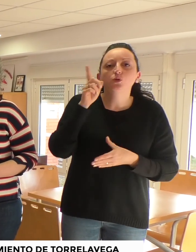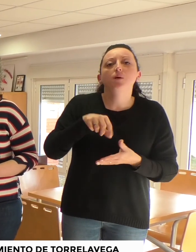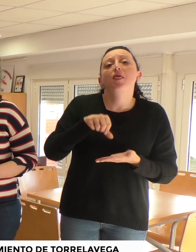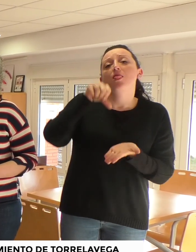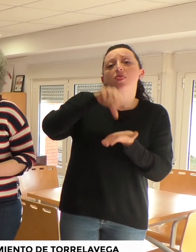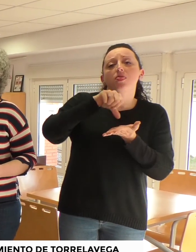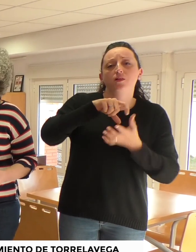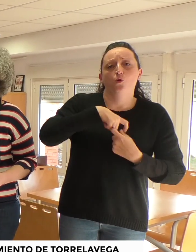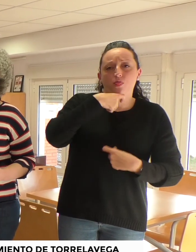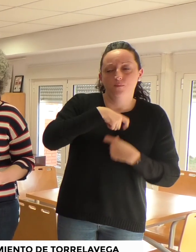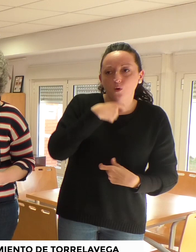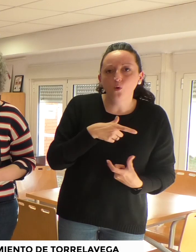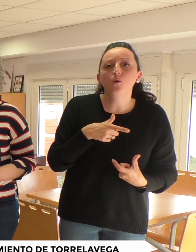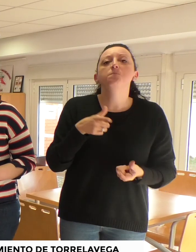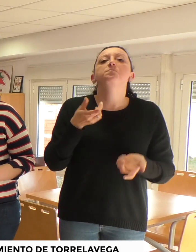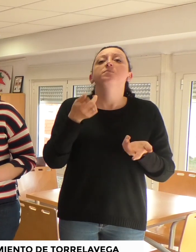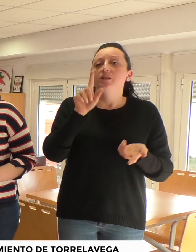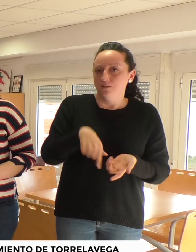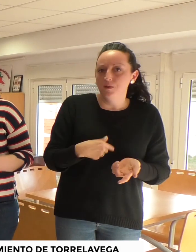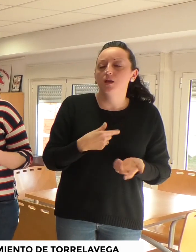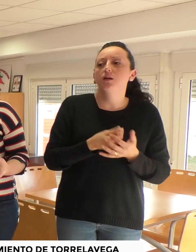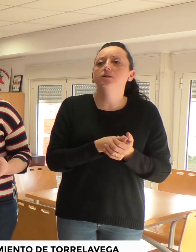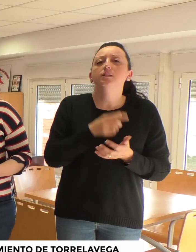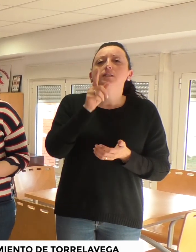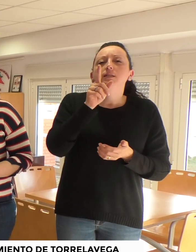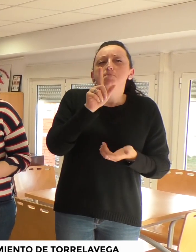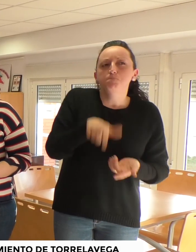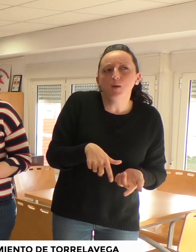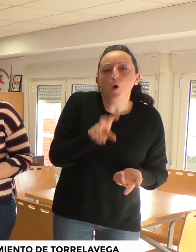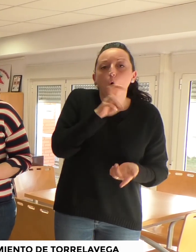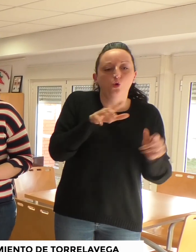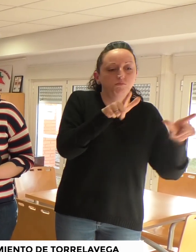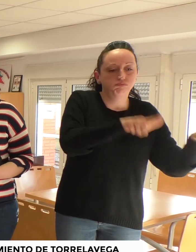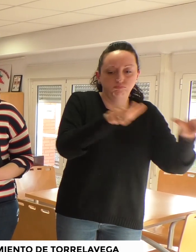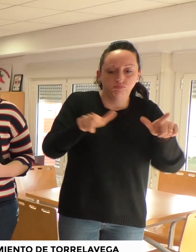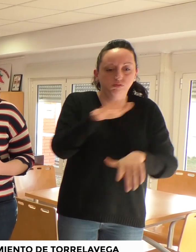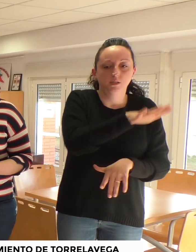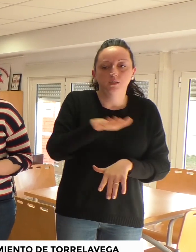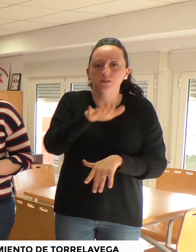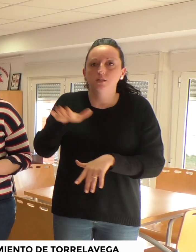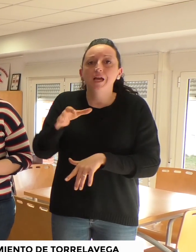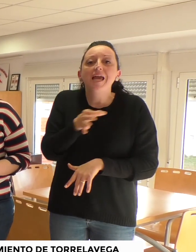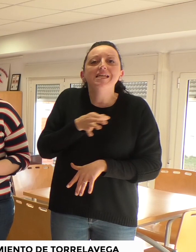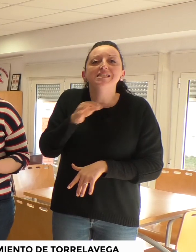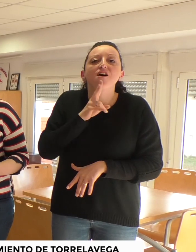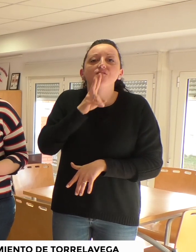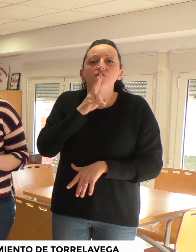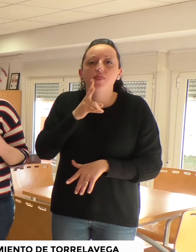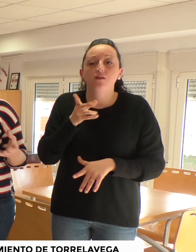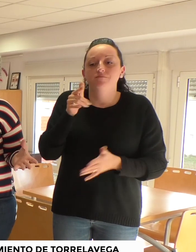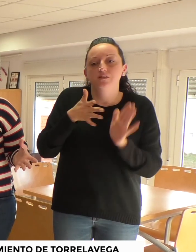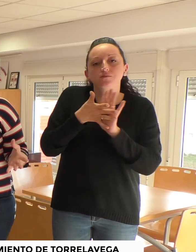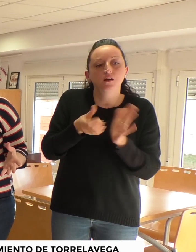cívico de Dualez, por ejemplo. También a otros espacios como Isla Verde que también los